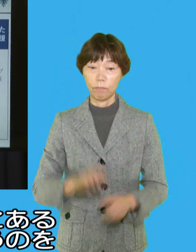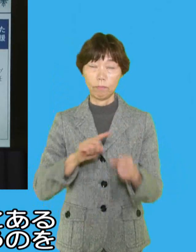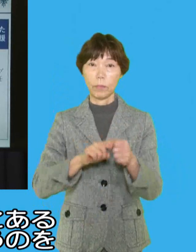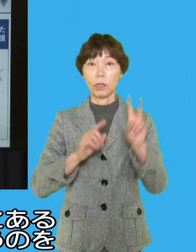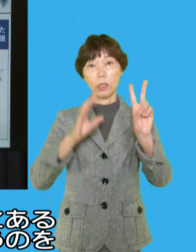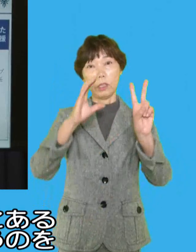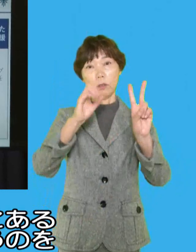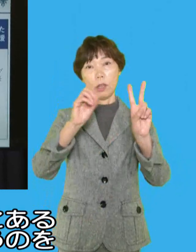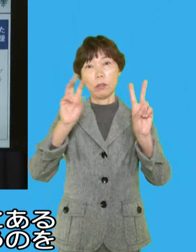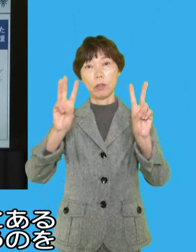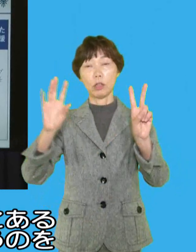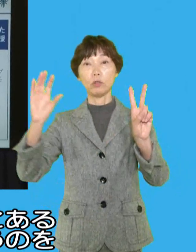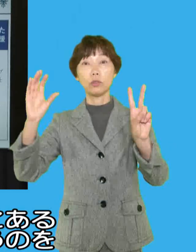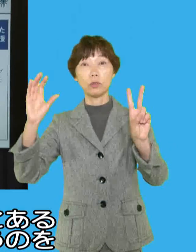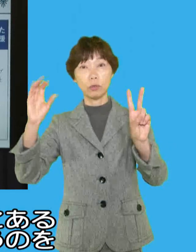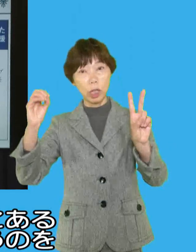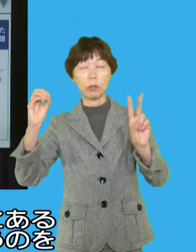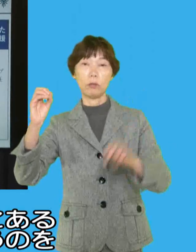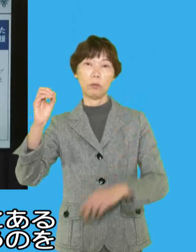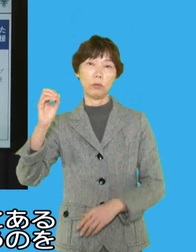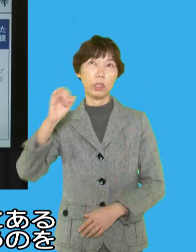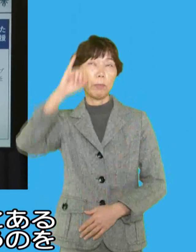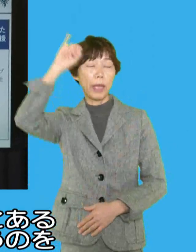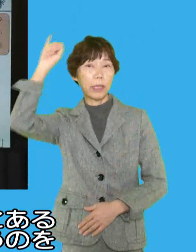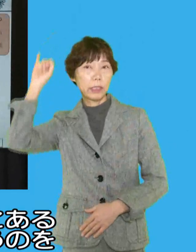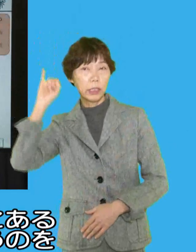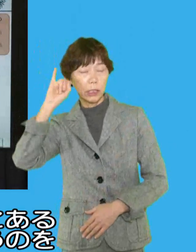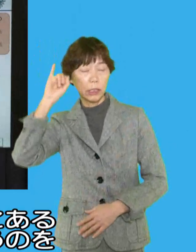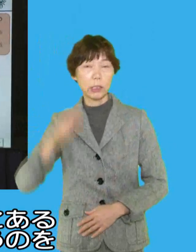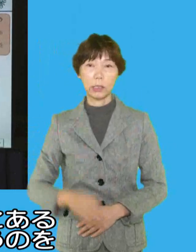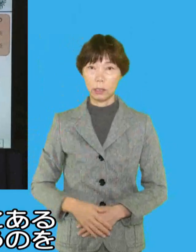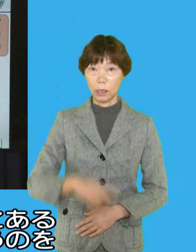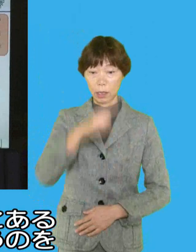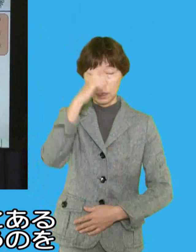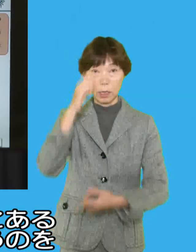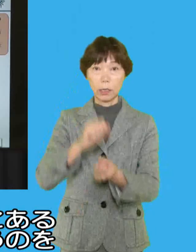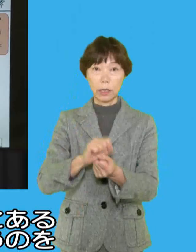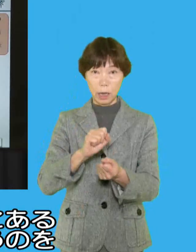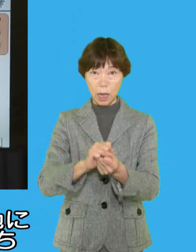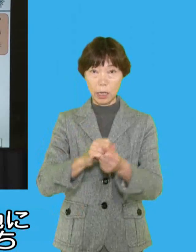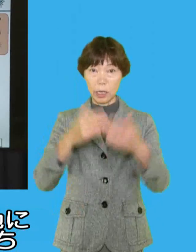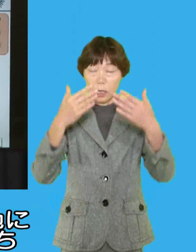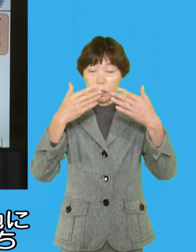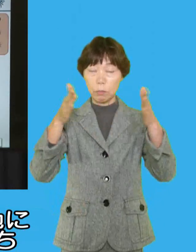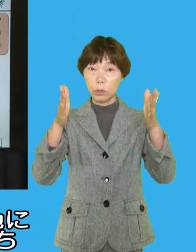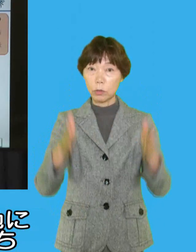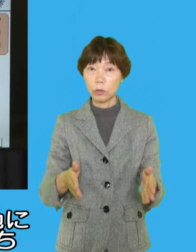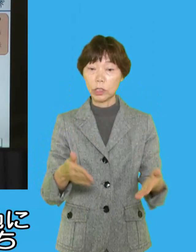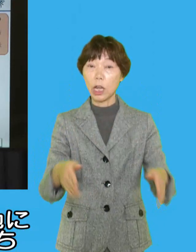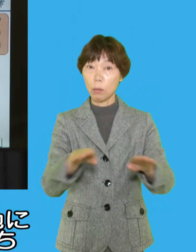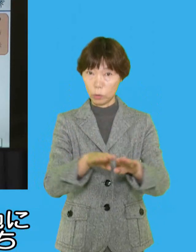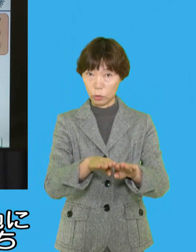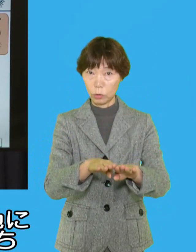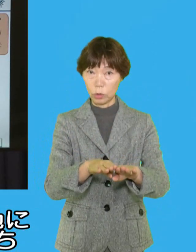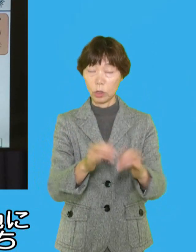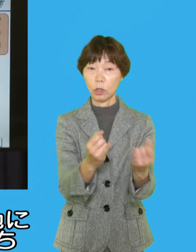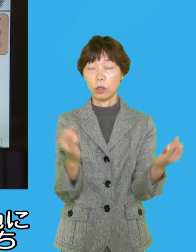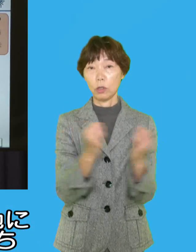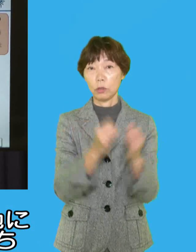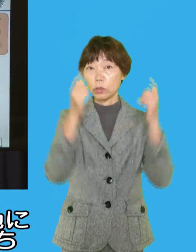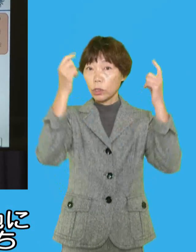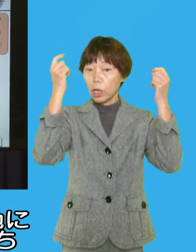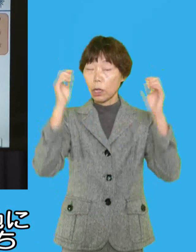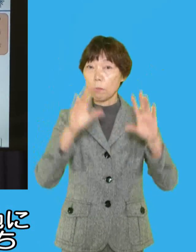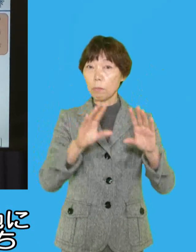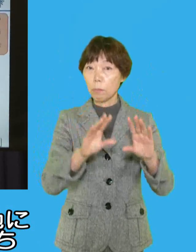2030年度のイメージにある堺ミュージアムというのを、まあ、女子大跡地を候補にやる